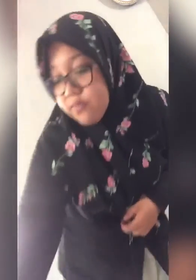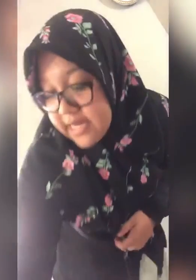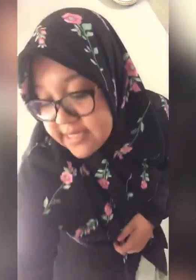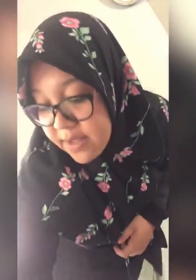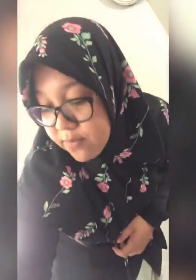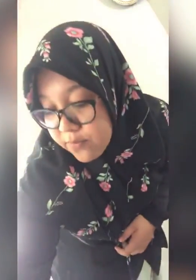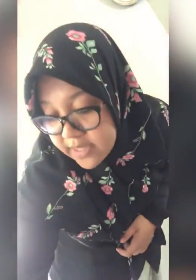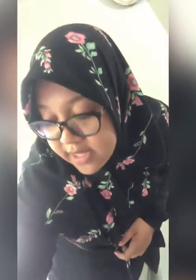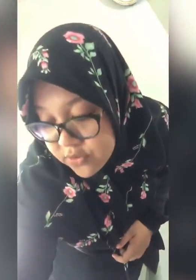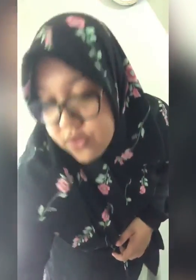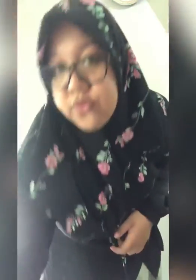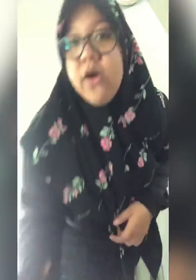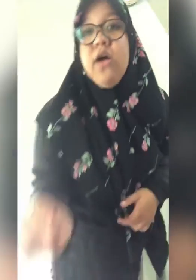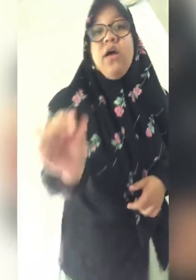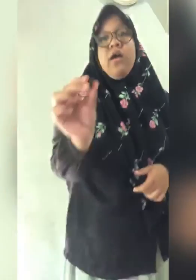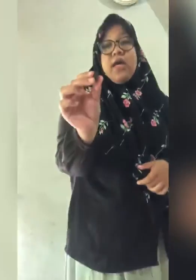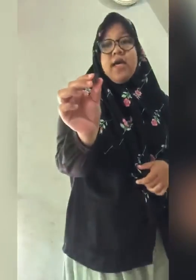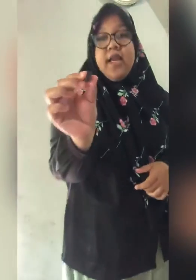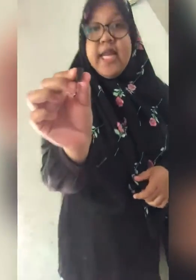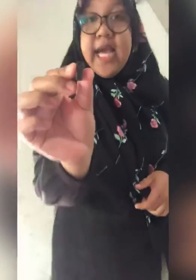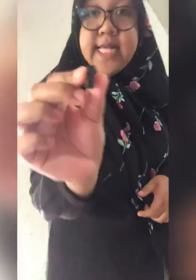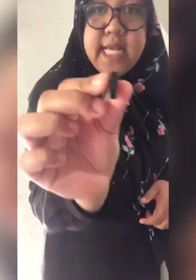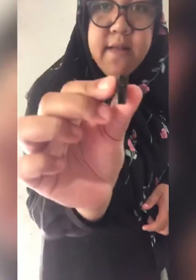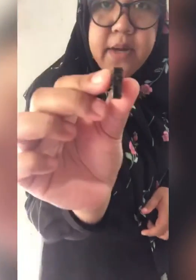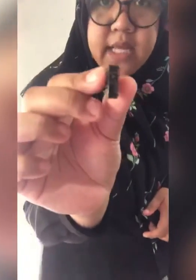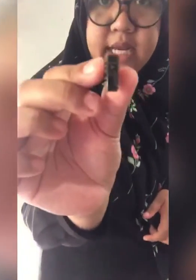Kemudian saya mempunyai contoh dari IC seperti ini.